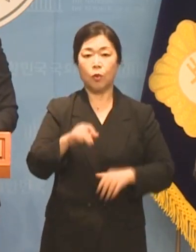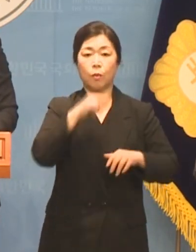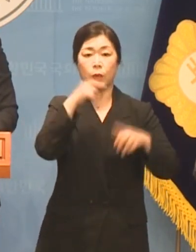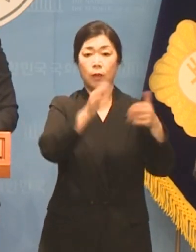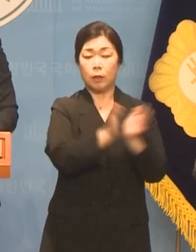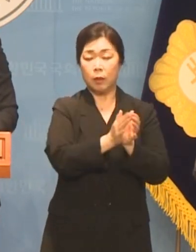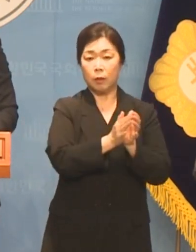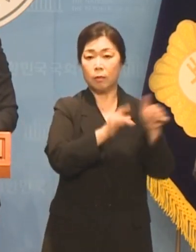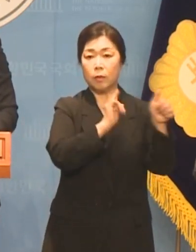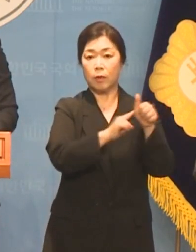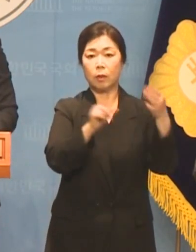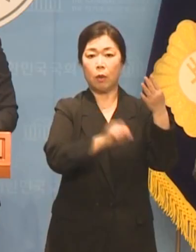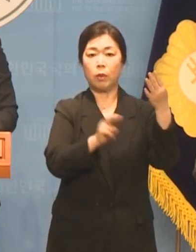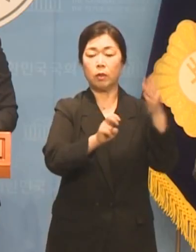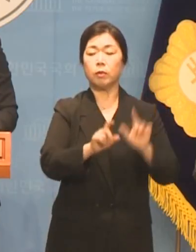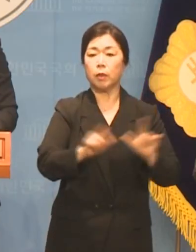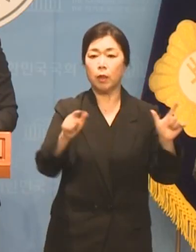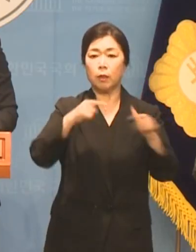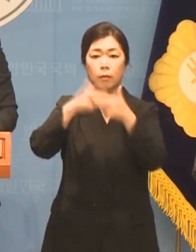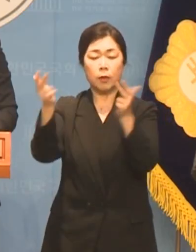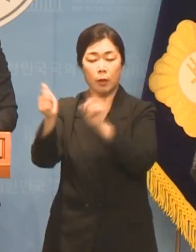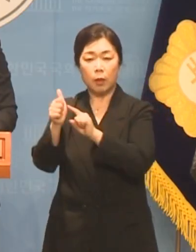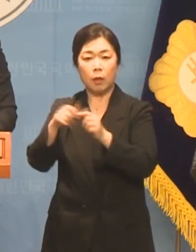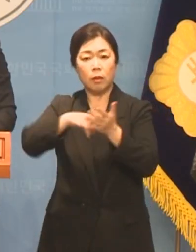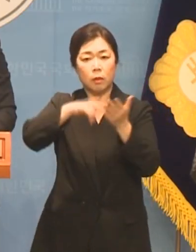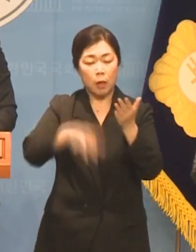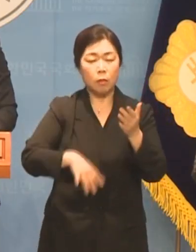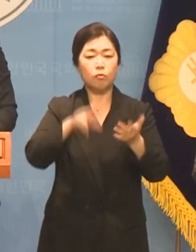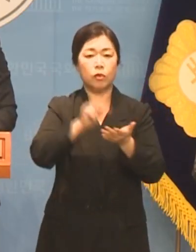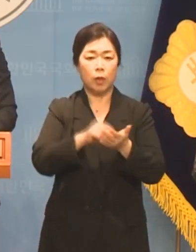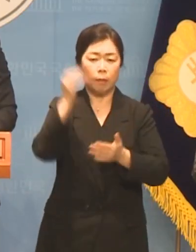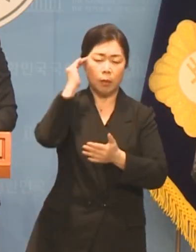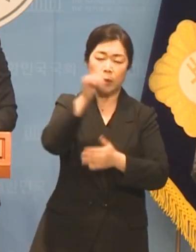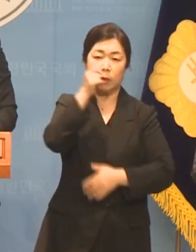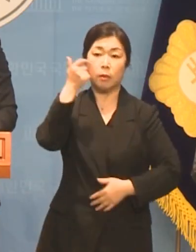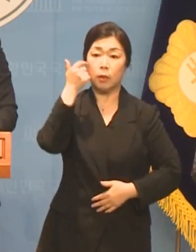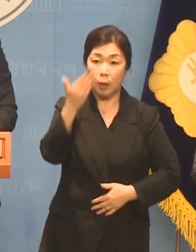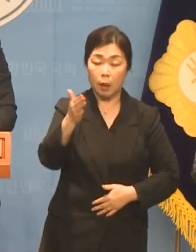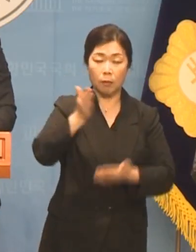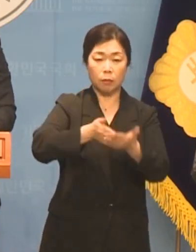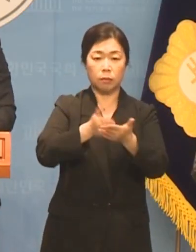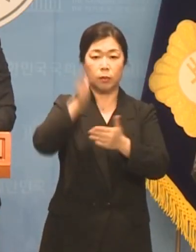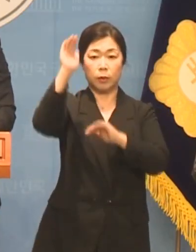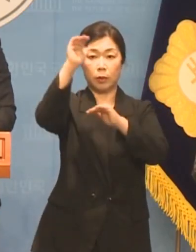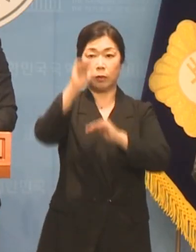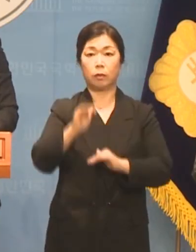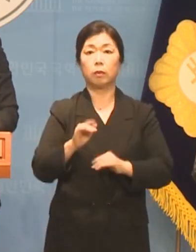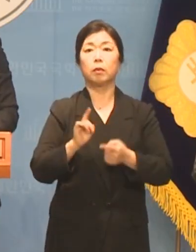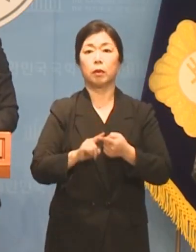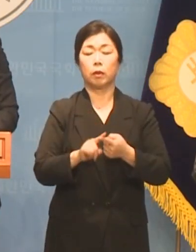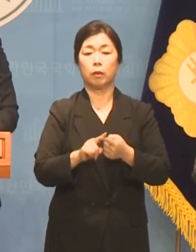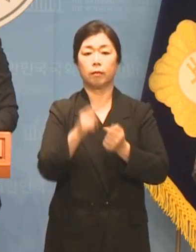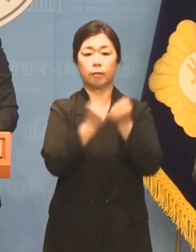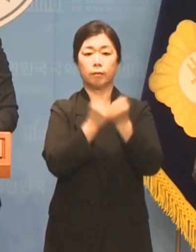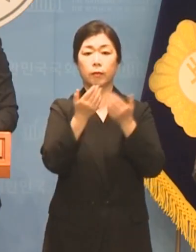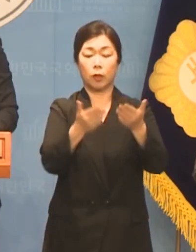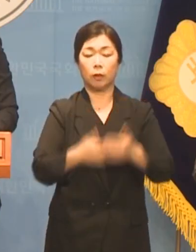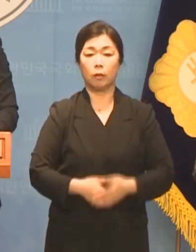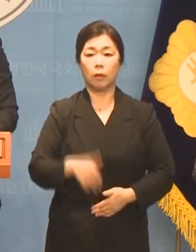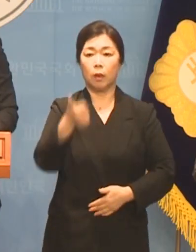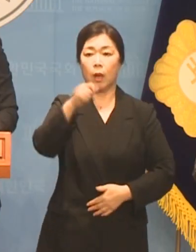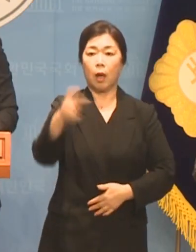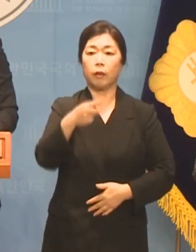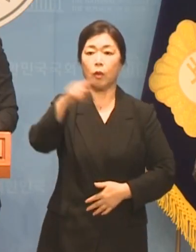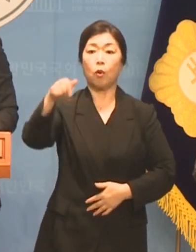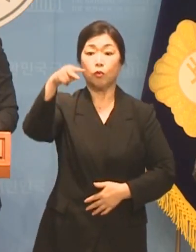이재명 추대 관세 협상도 걸림돌입니까? 라는 제아의 논평에 썼습니다. 한덕수 권한대행이